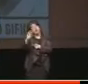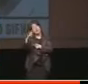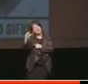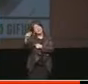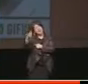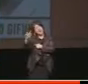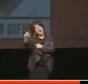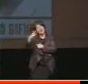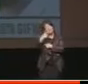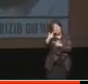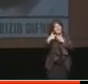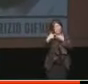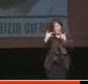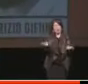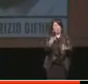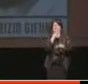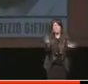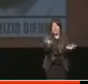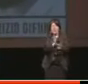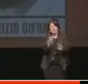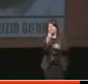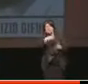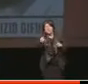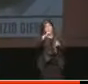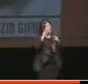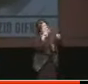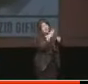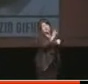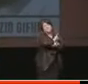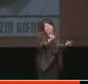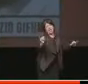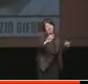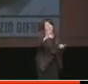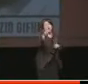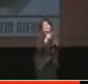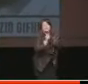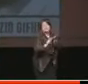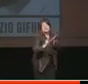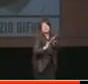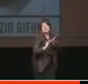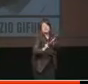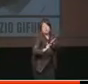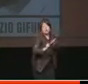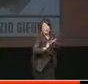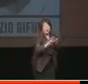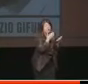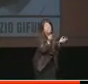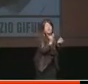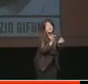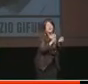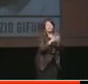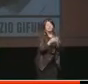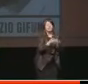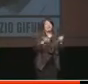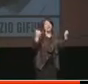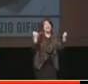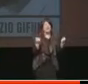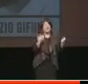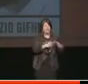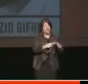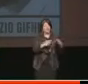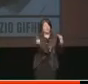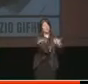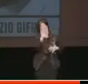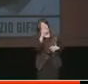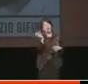capiterà di vedere in vita vostra a questi due scrittori sarà meglio di una seduta spiritica perché lo spirito di Cortazar e di Bolagno